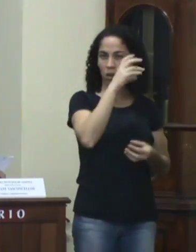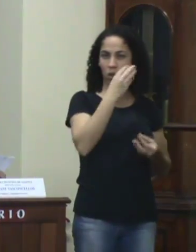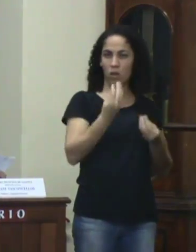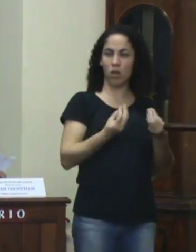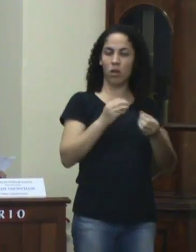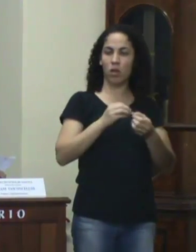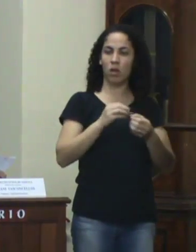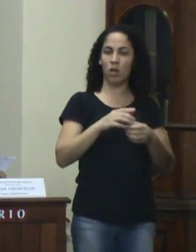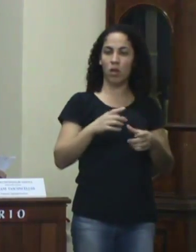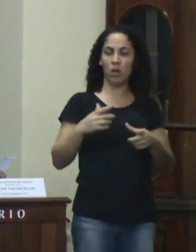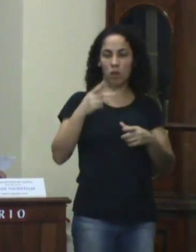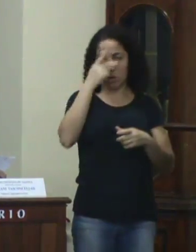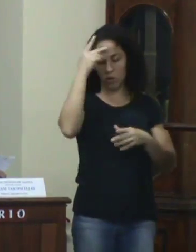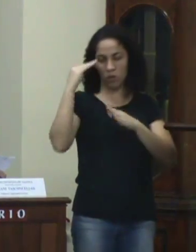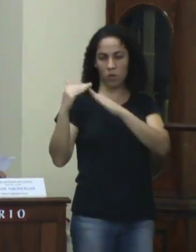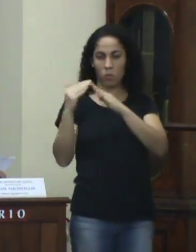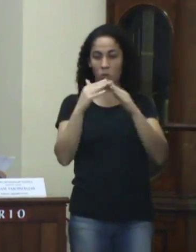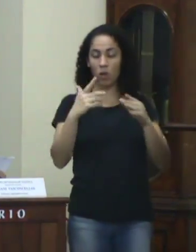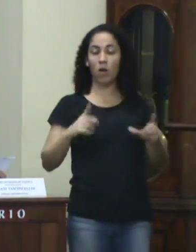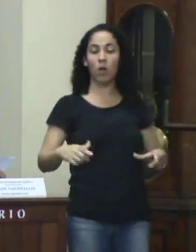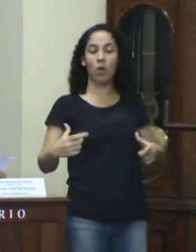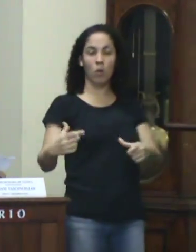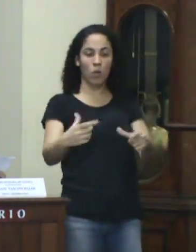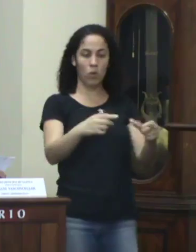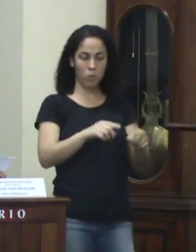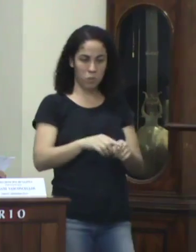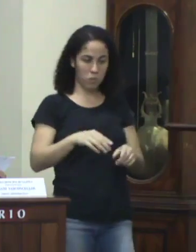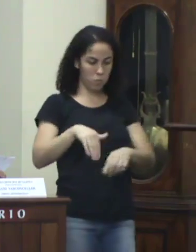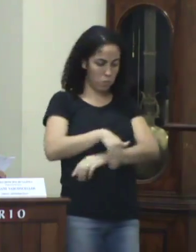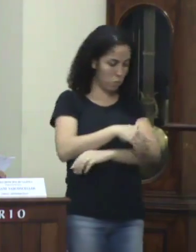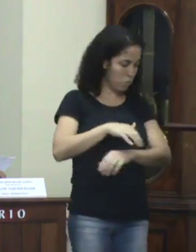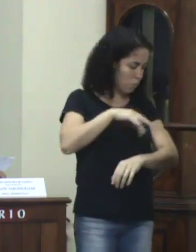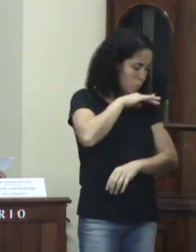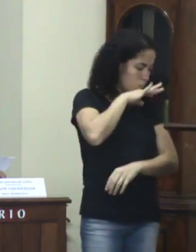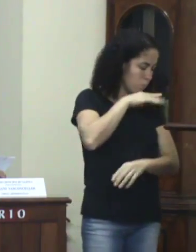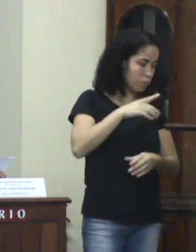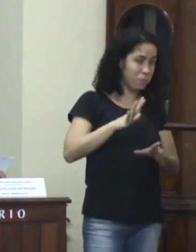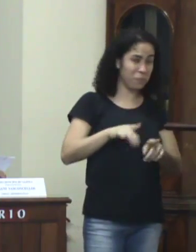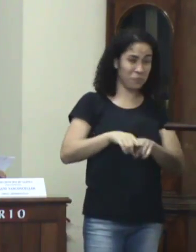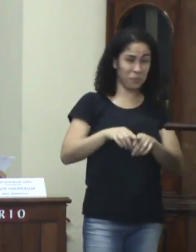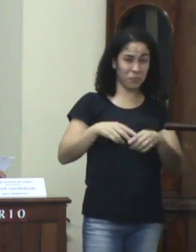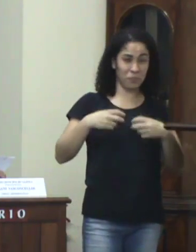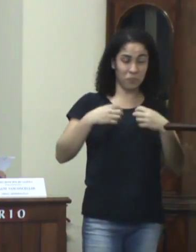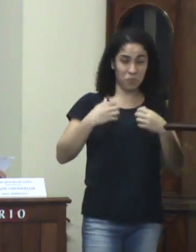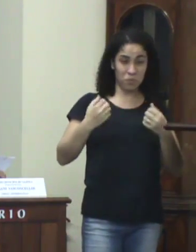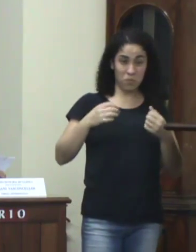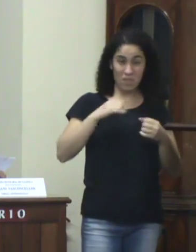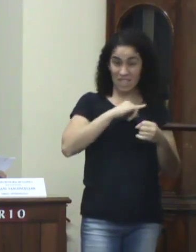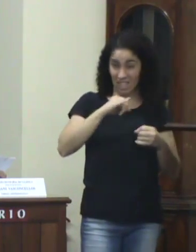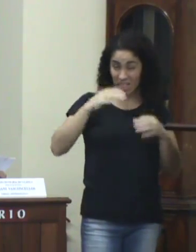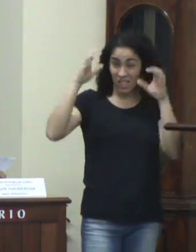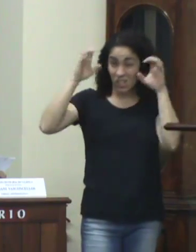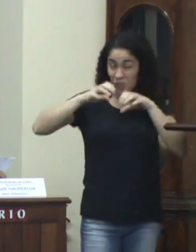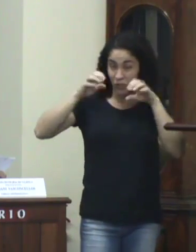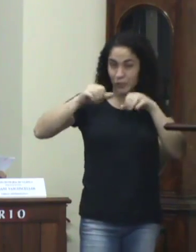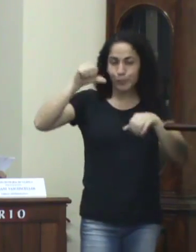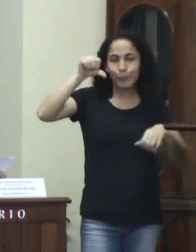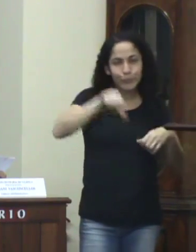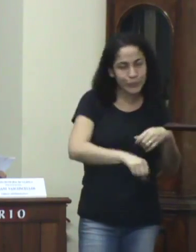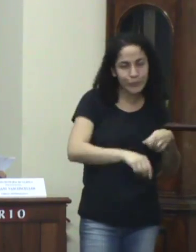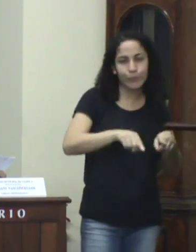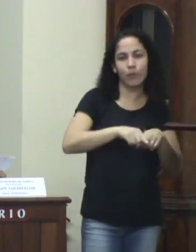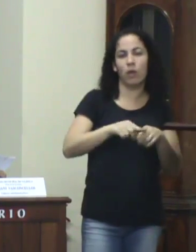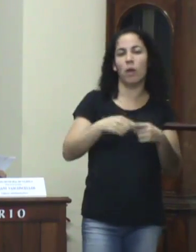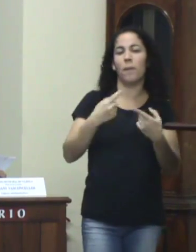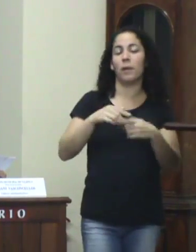passadas pelos moradores do bairro, que enfrentam as ruas em situação precária de tráfego, principalmente nos períodos de chuva. O calçamento se